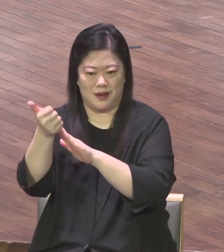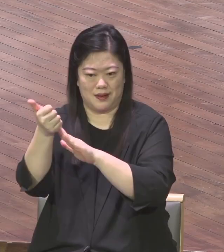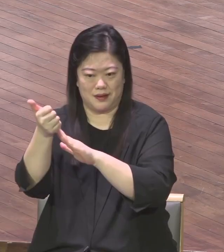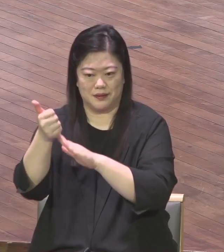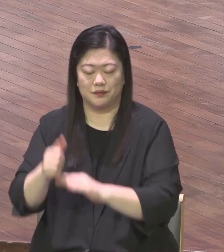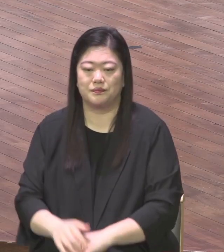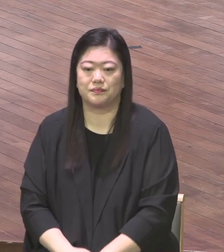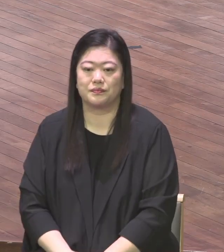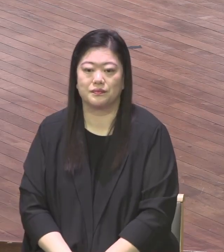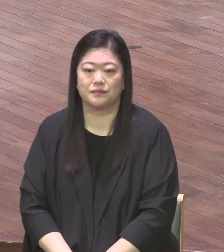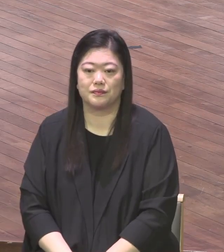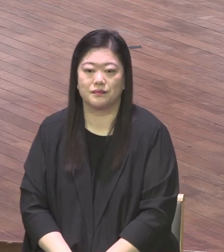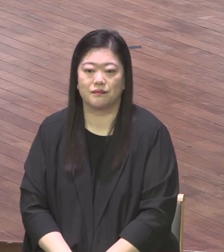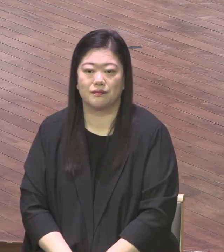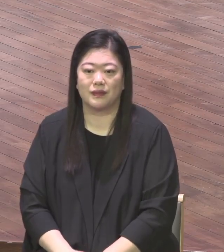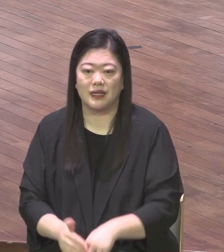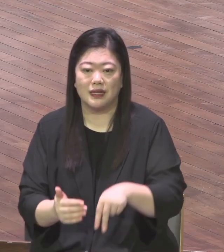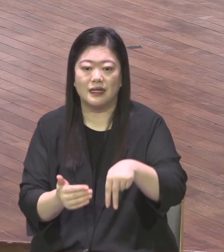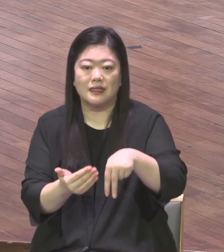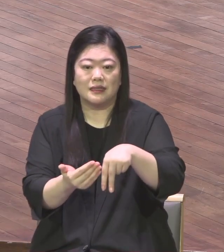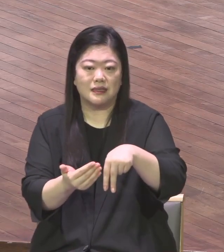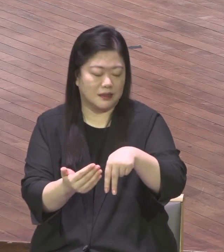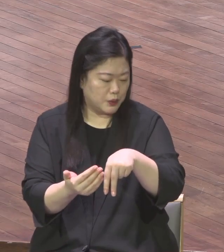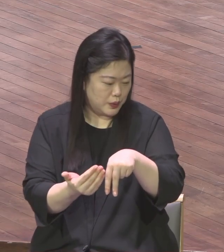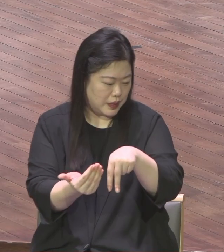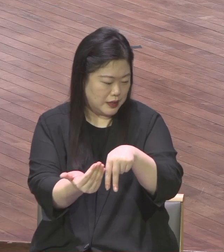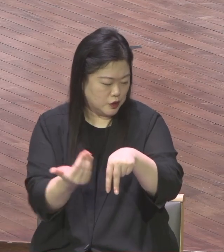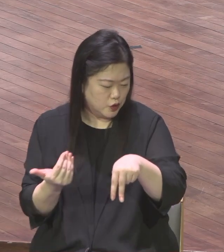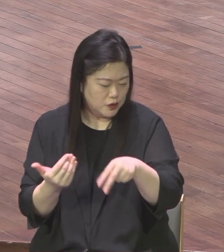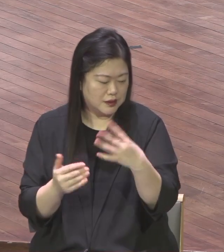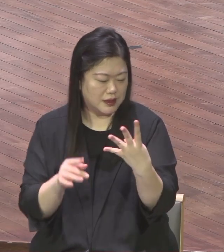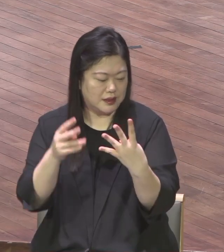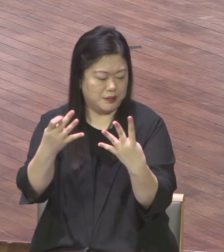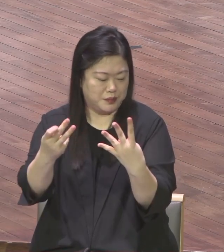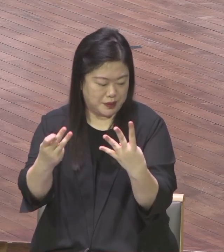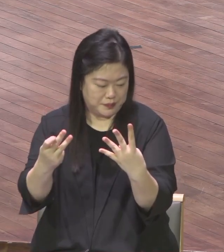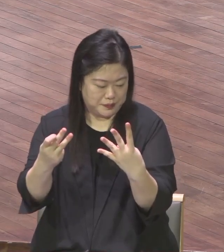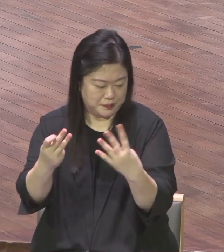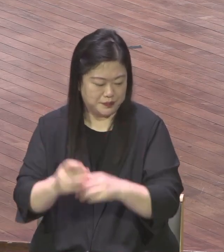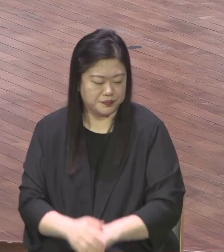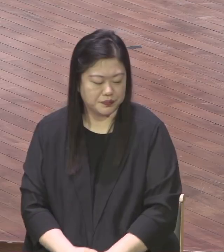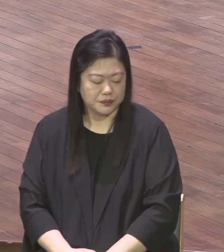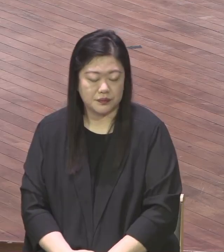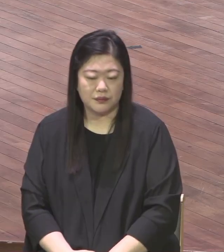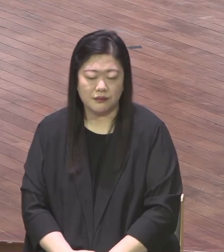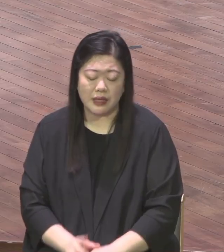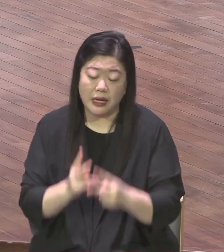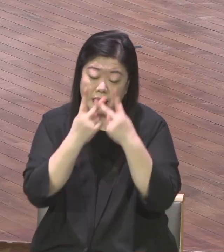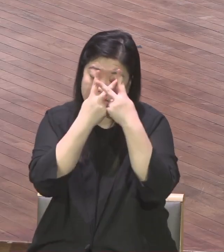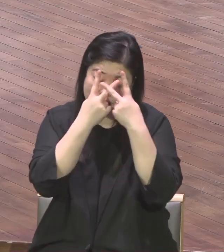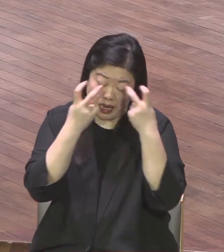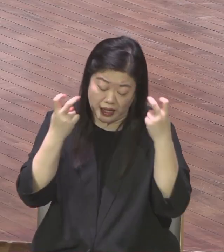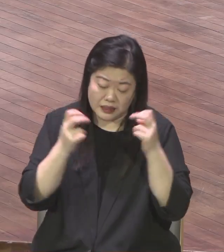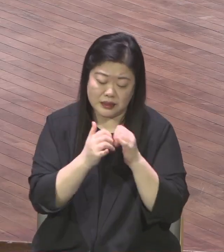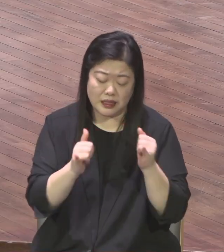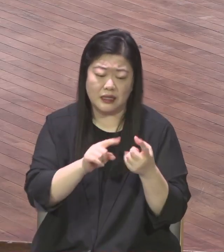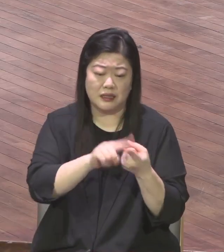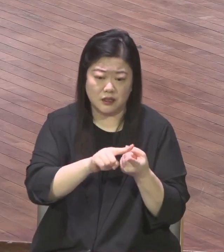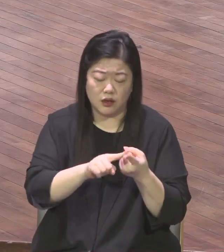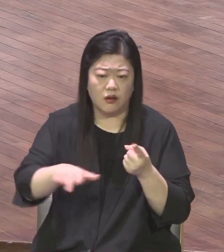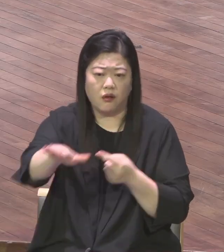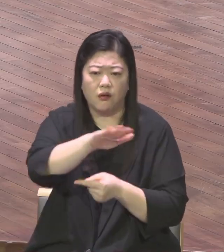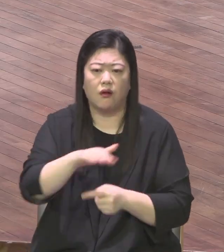한국과 4장 13절을 봅니다. 형제들아, 자는 자들에 관하여는 너희가